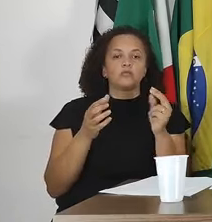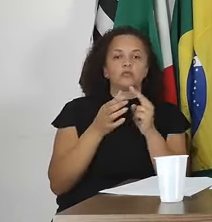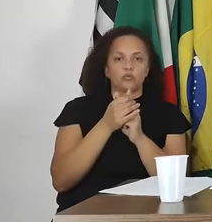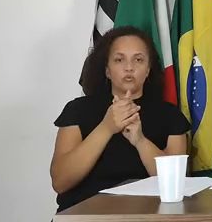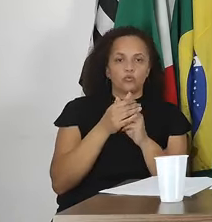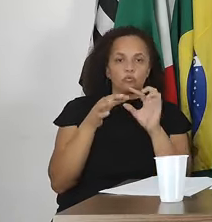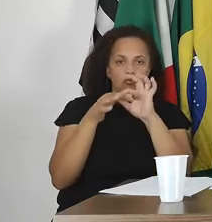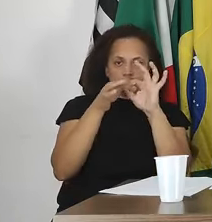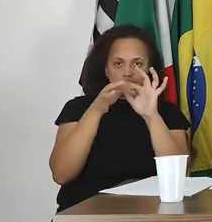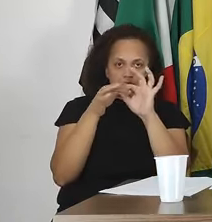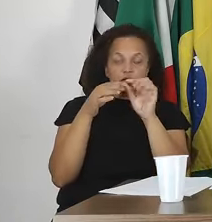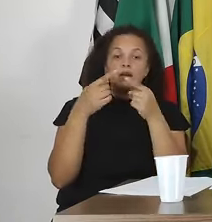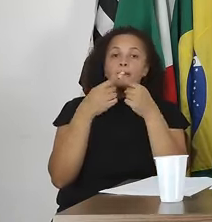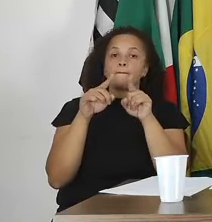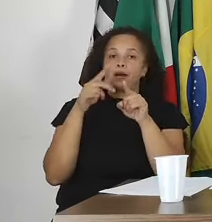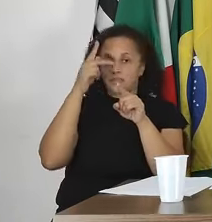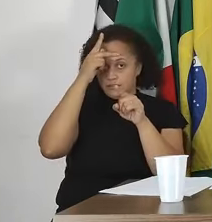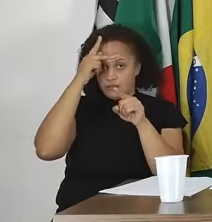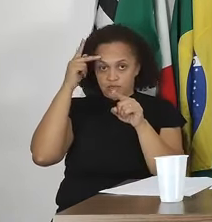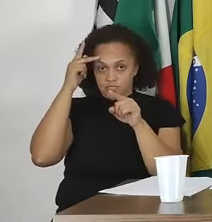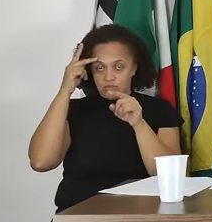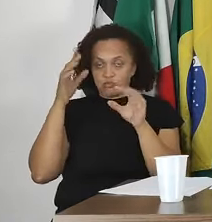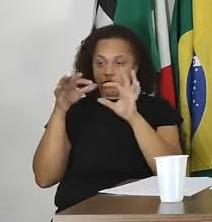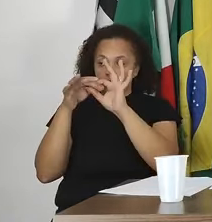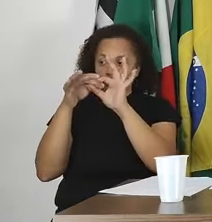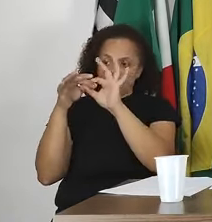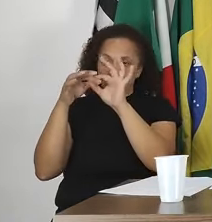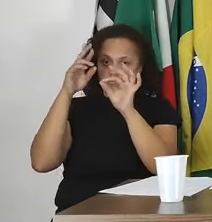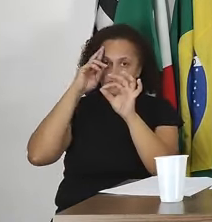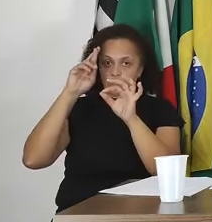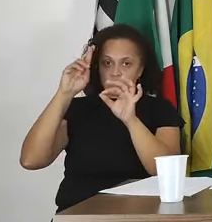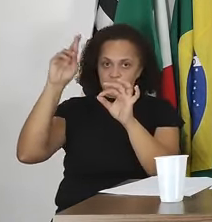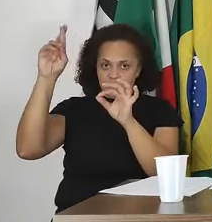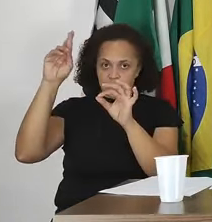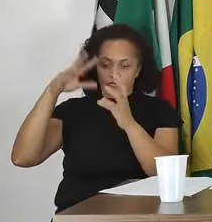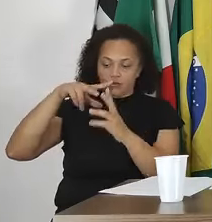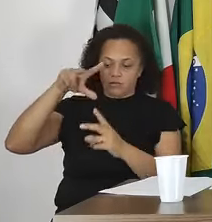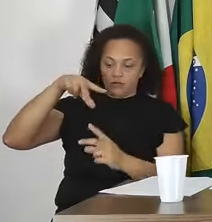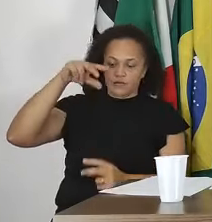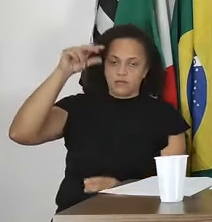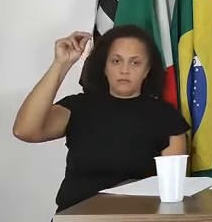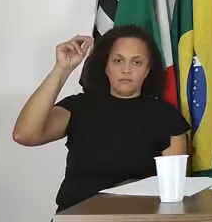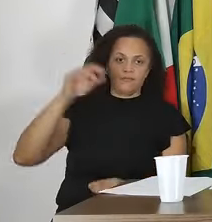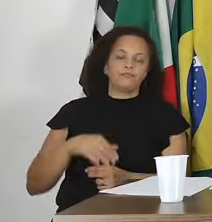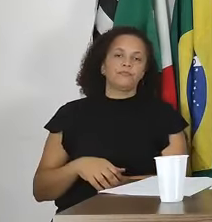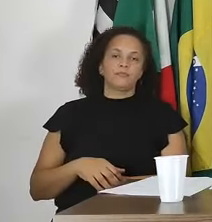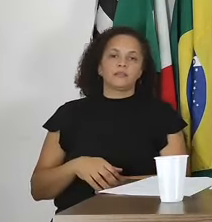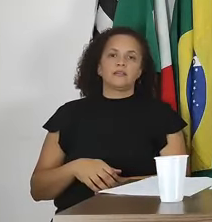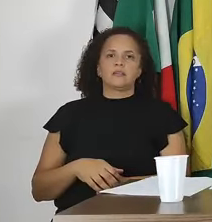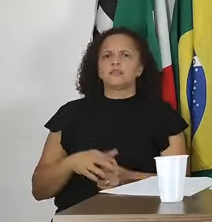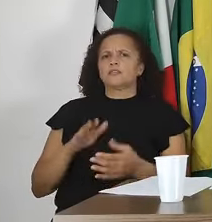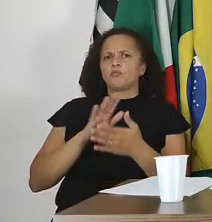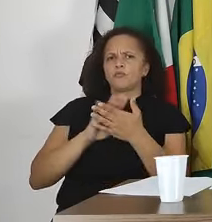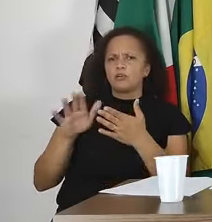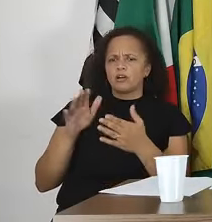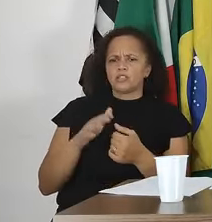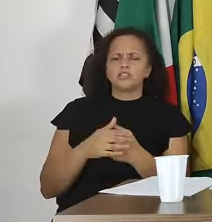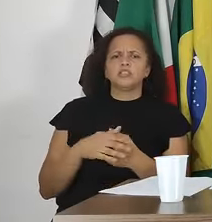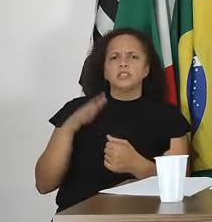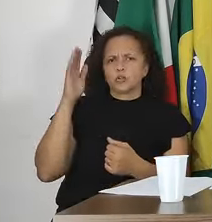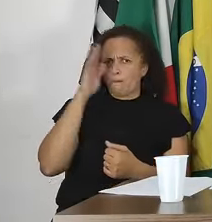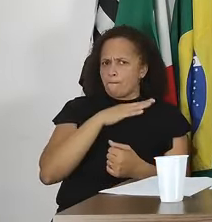Mas o que ajunta com o Senhor é um espírito. Fugir da prostituição. Todo pecado que o